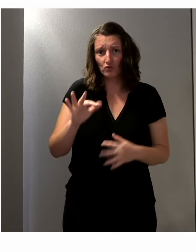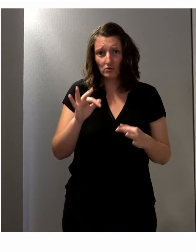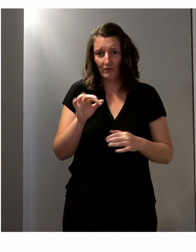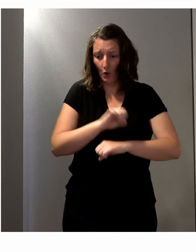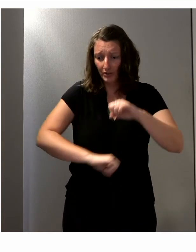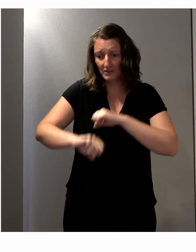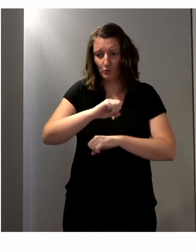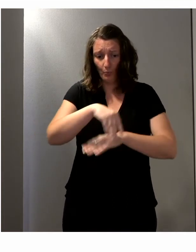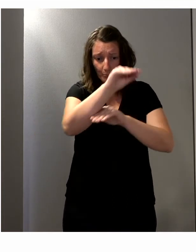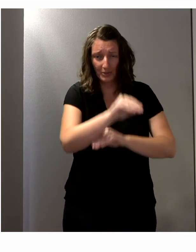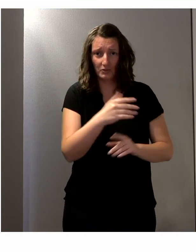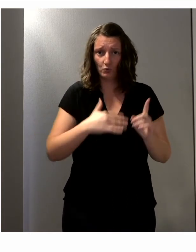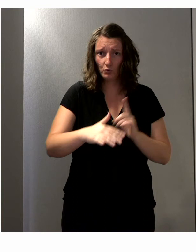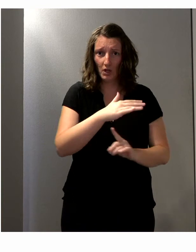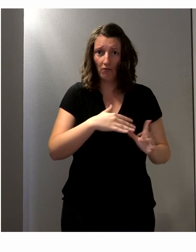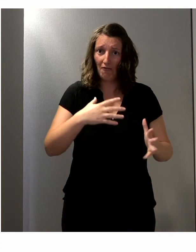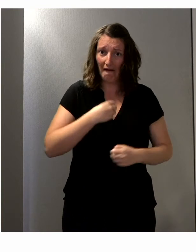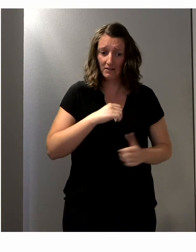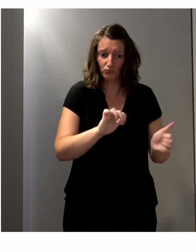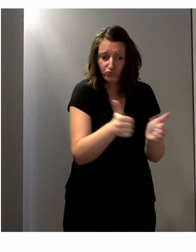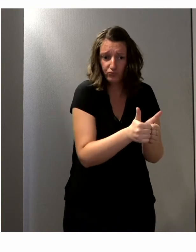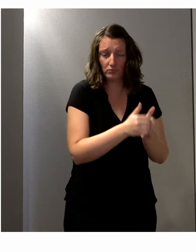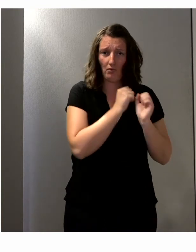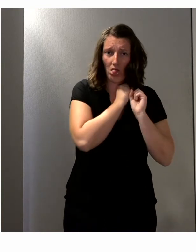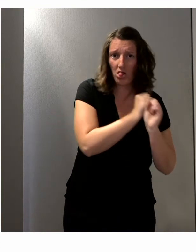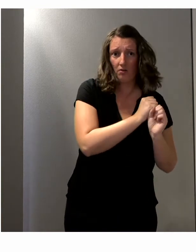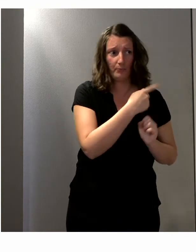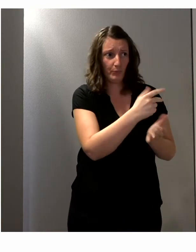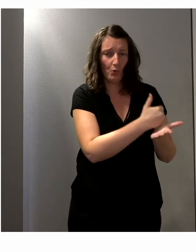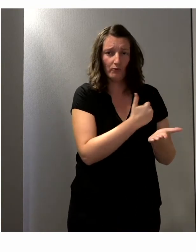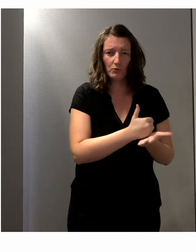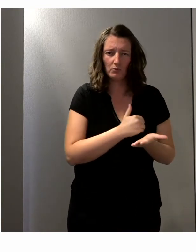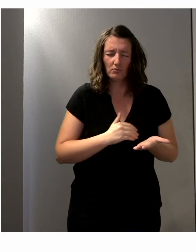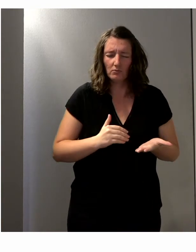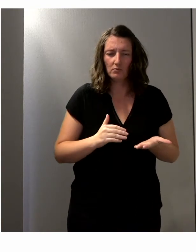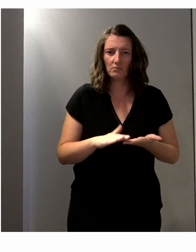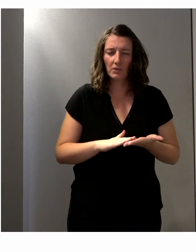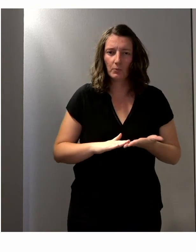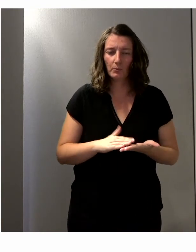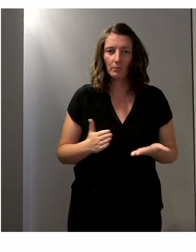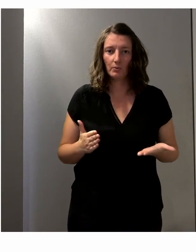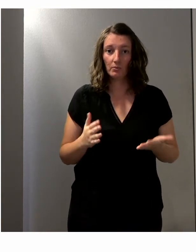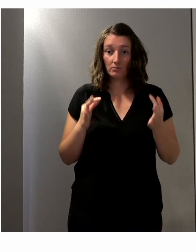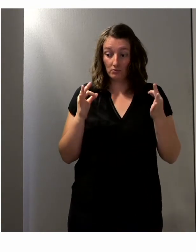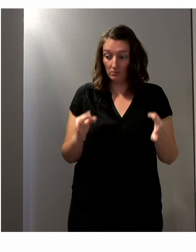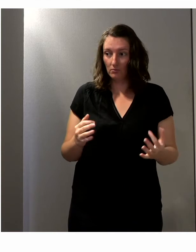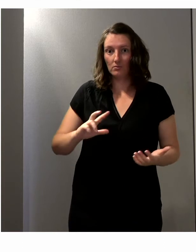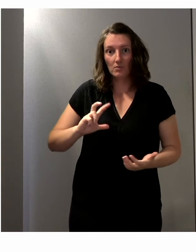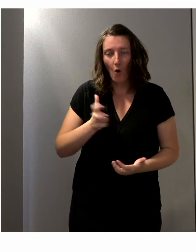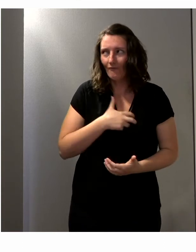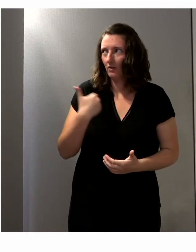protection sociale. Voilà, il y avait vraiment une opportunité à la fois de